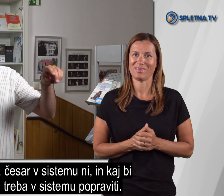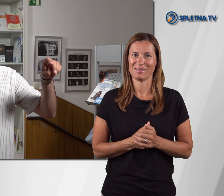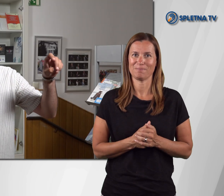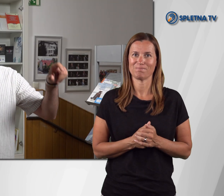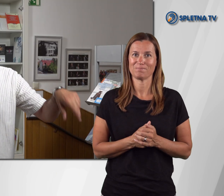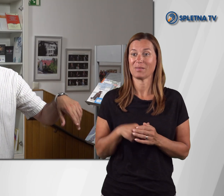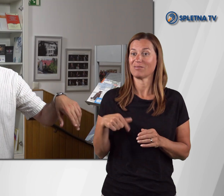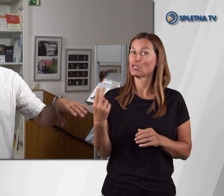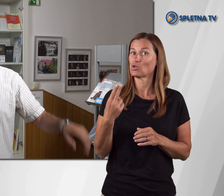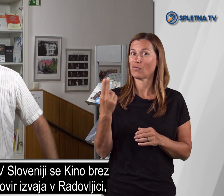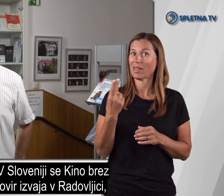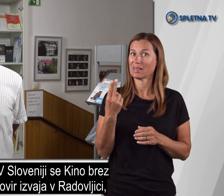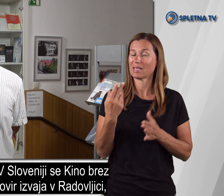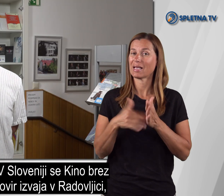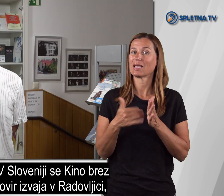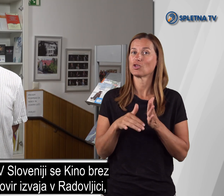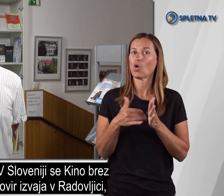V Sloveniji se